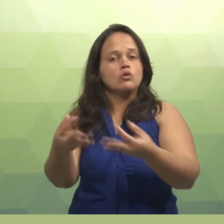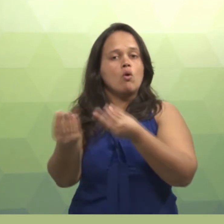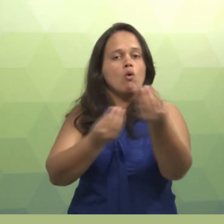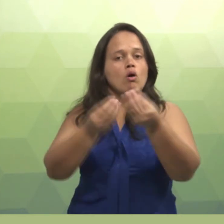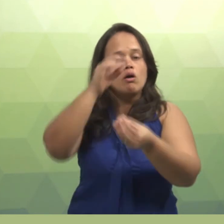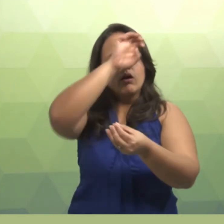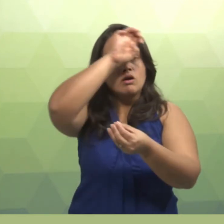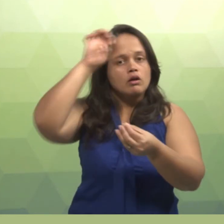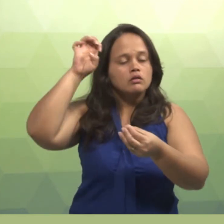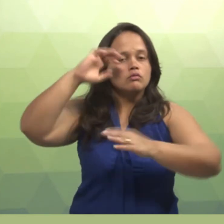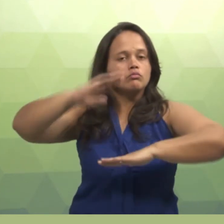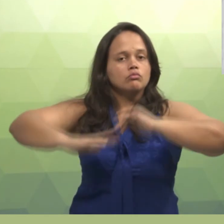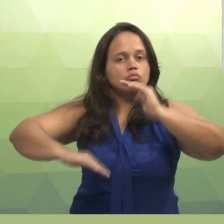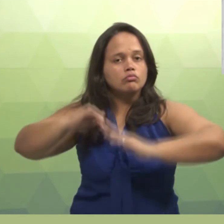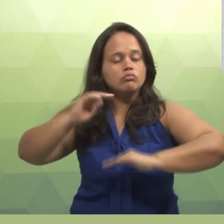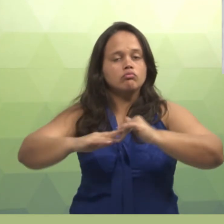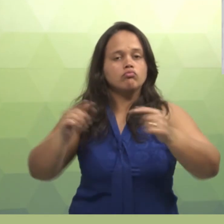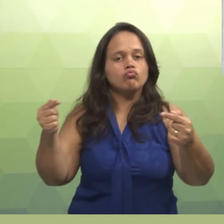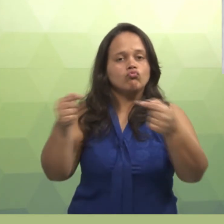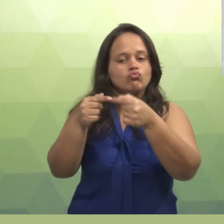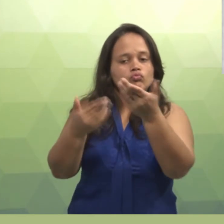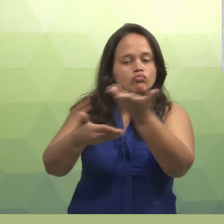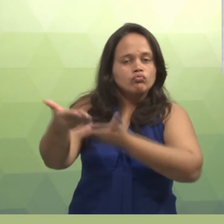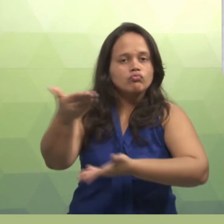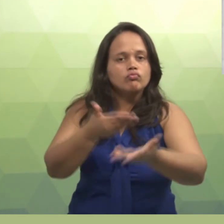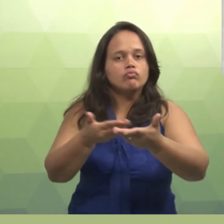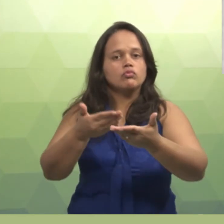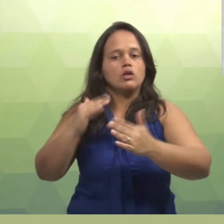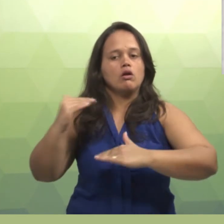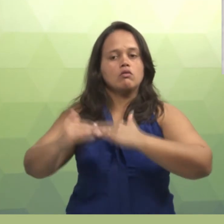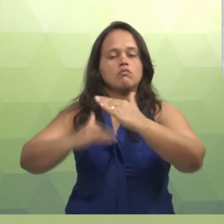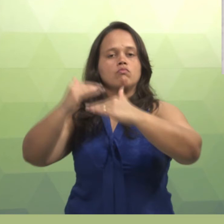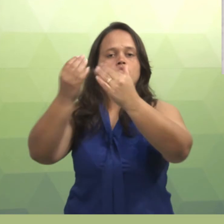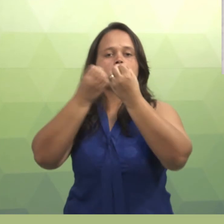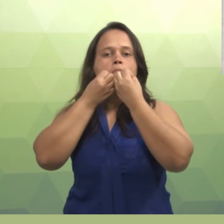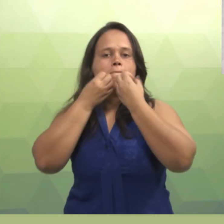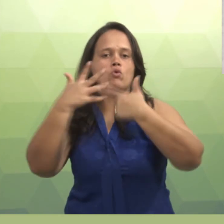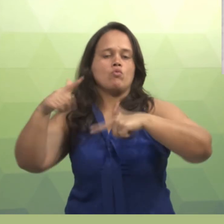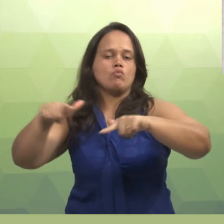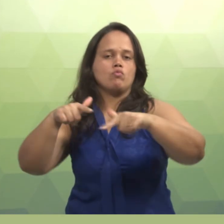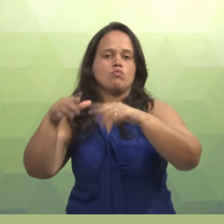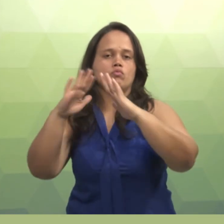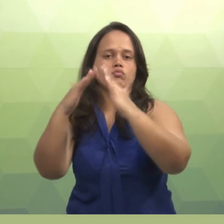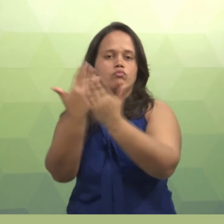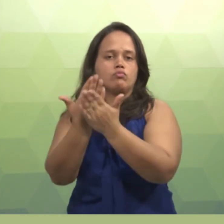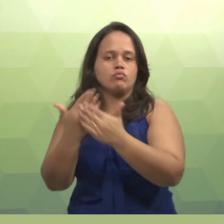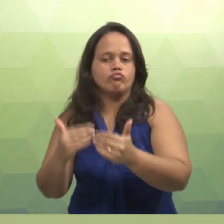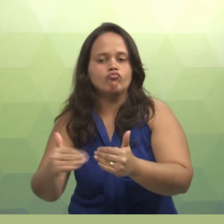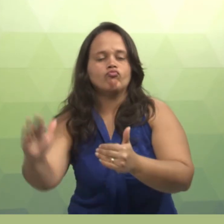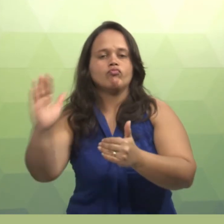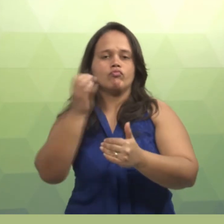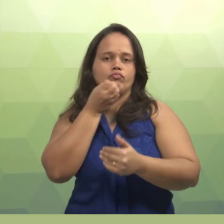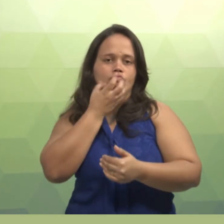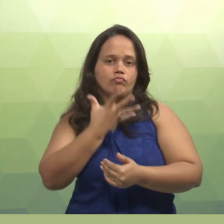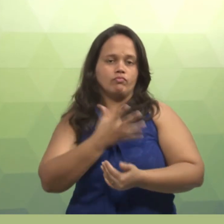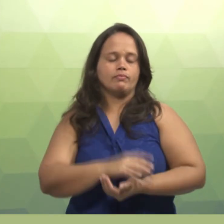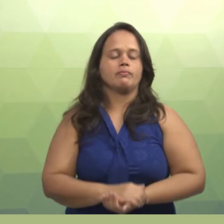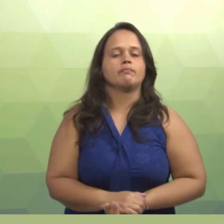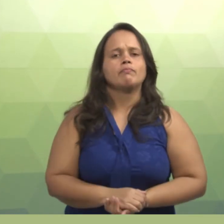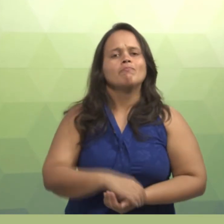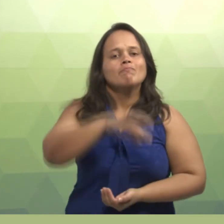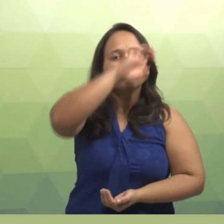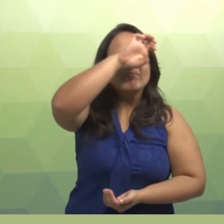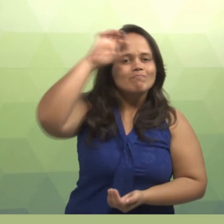está relacionada com o desempenho e o bom andamento da escola. Abordar a ética na escola